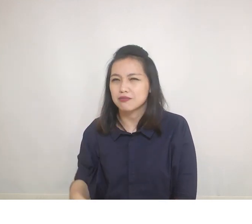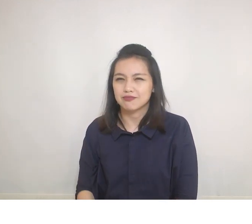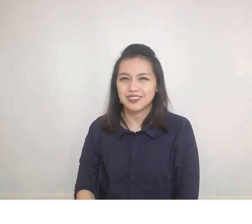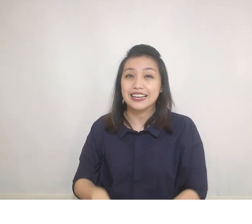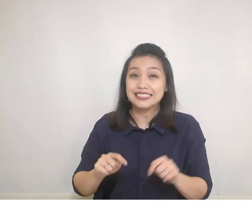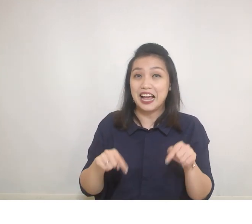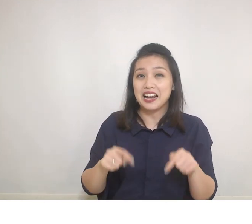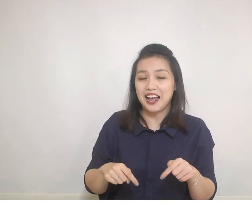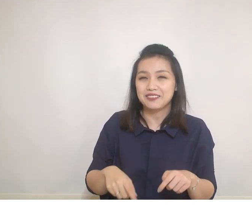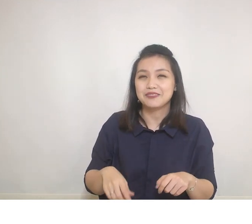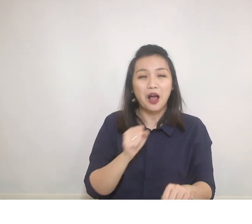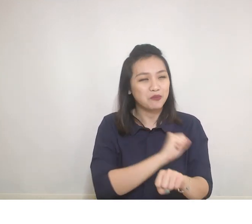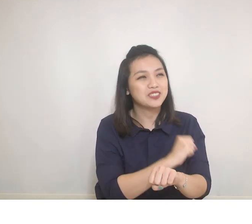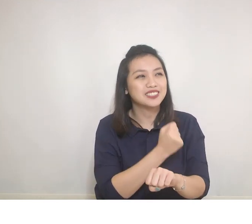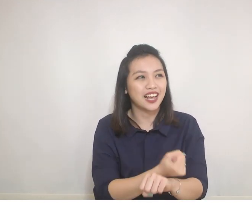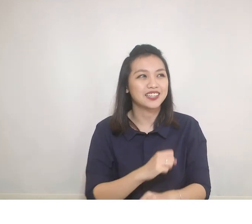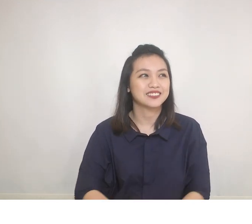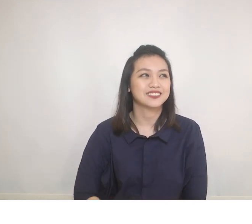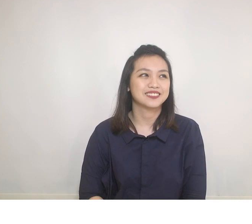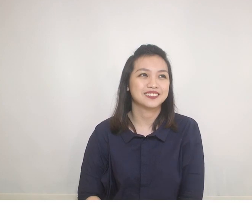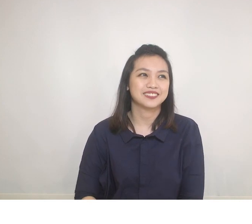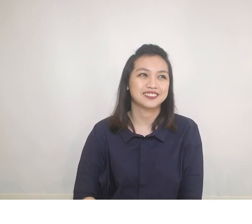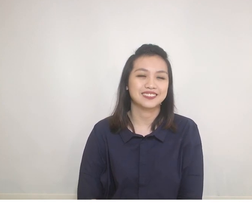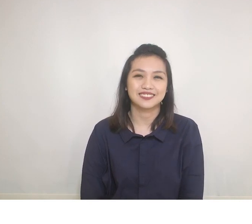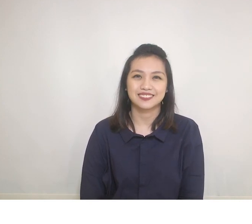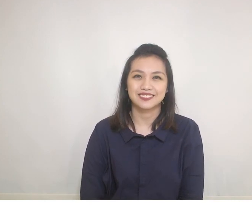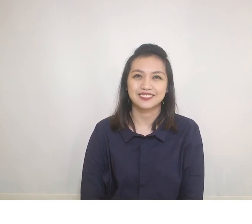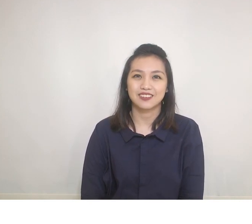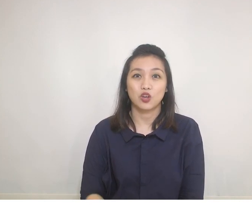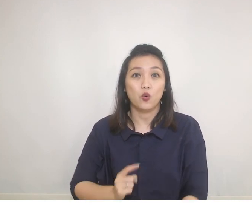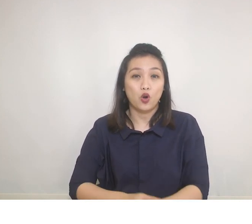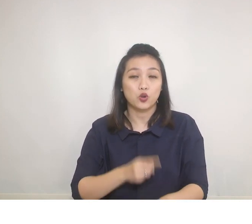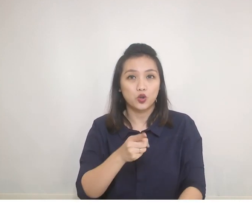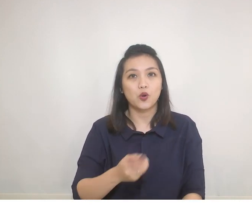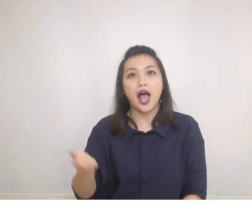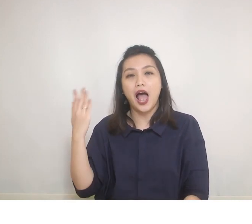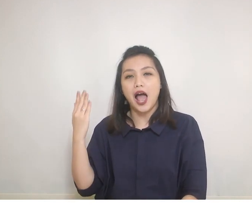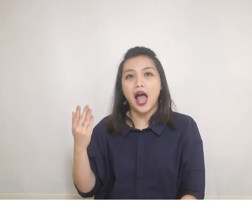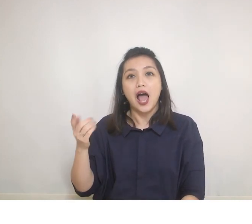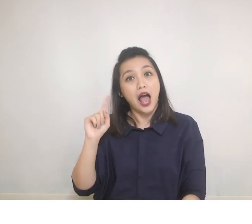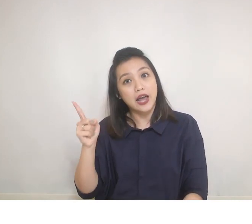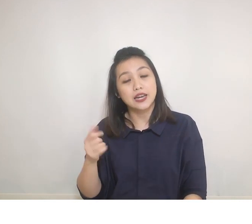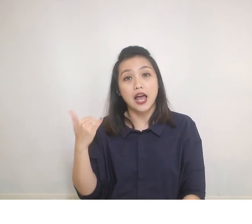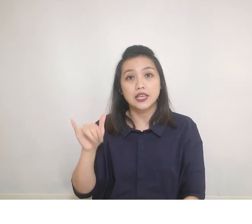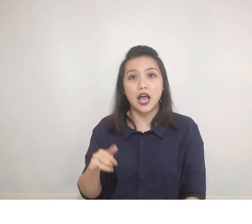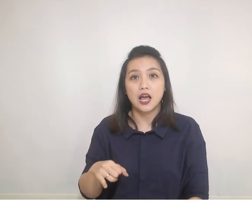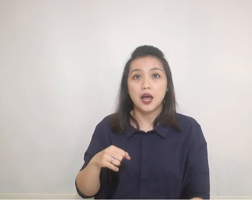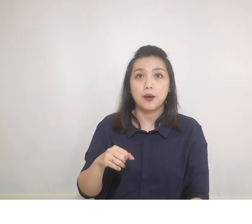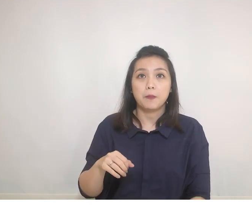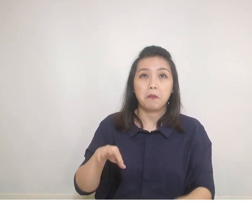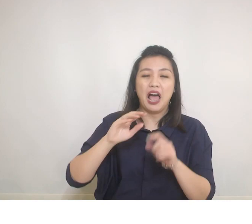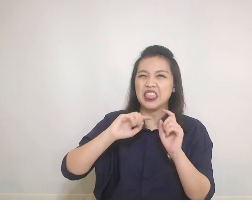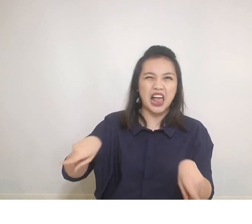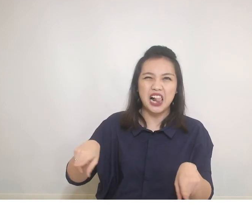mau mengusahakan waktunya untuk ya bisa di-manage supaya kapan waktunya untuk berlibur sama keluarga. Apa kapan John yang menyebabkan kamu ini